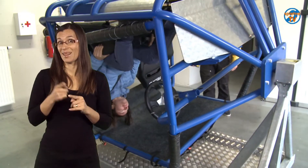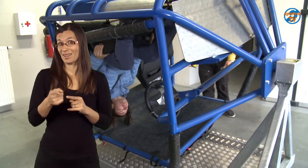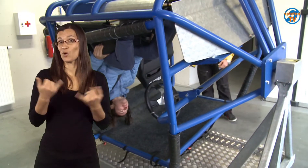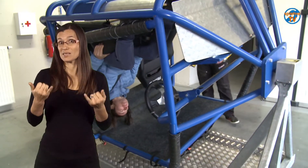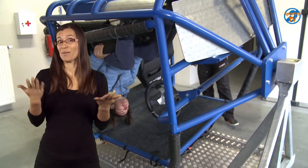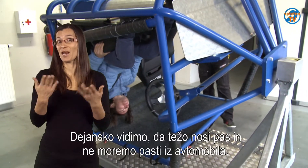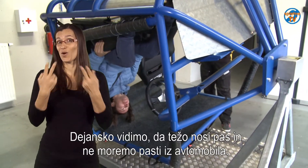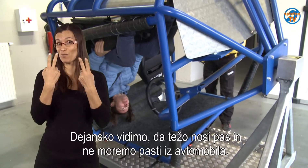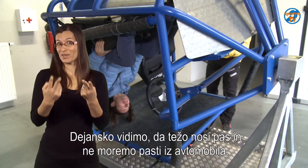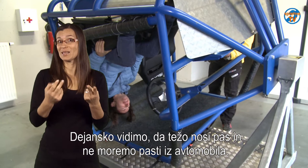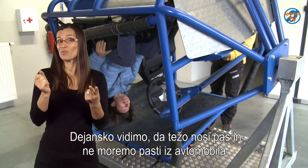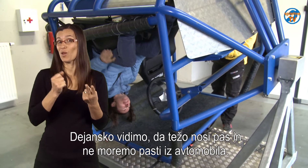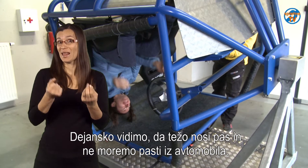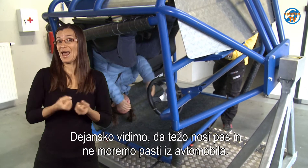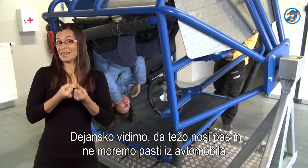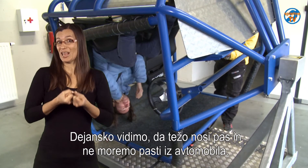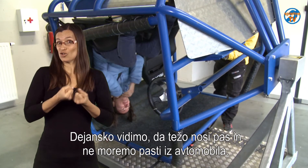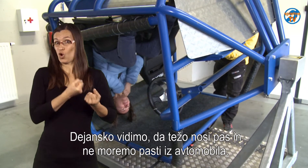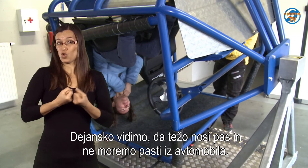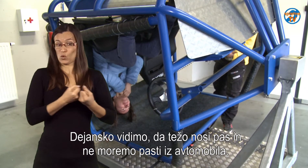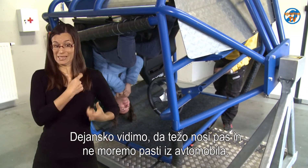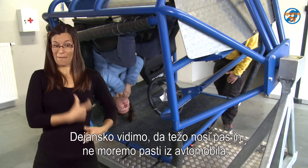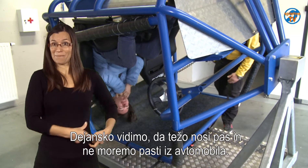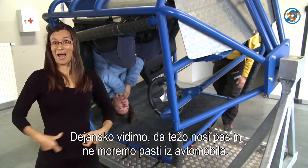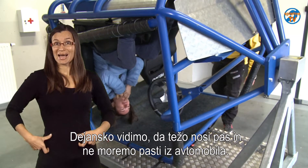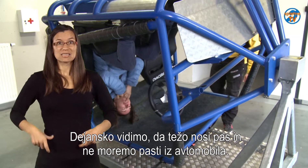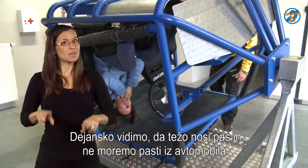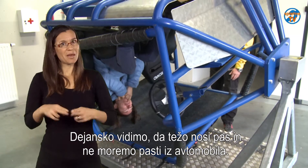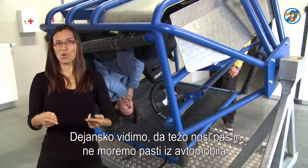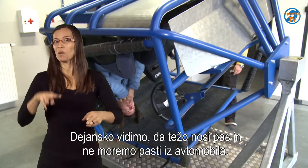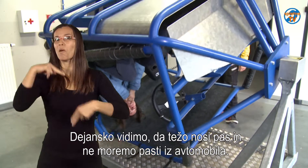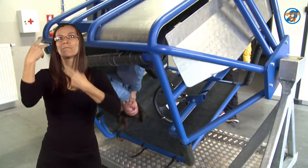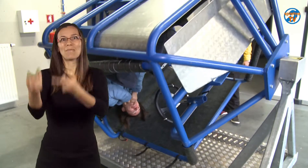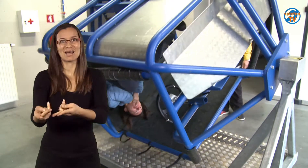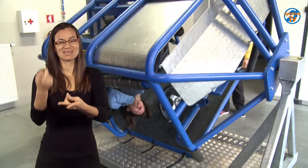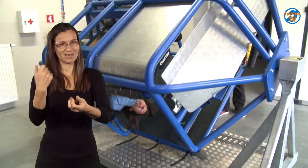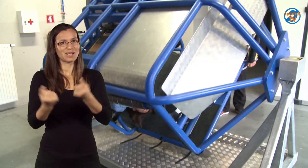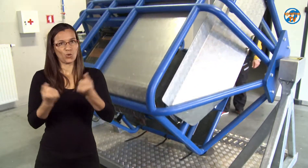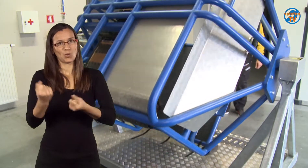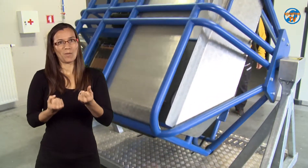Tako, in tukaj lahko vidimo, da dejansko težo nosi pas in ne moremo paditi iz avtomobila ven.